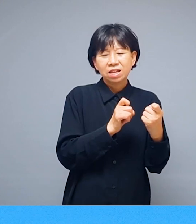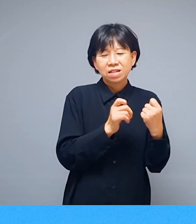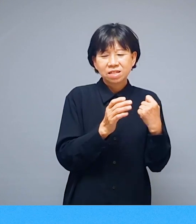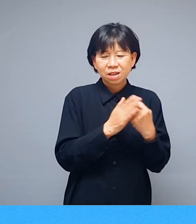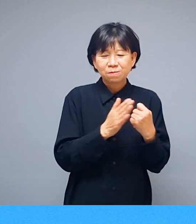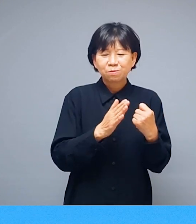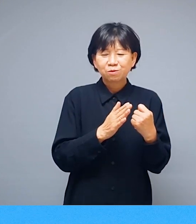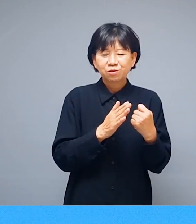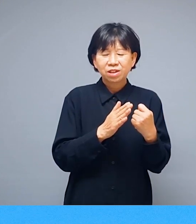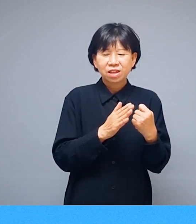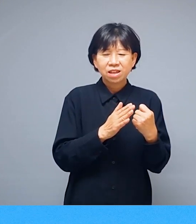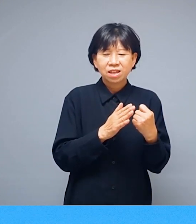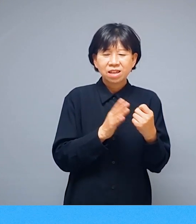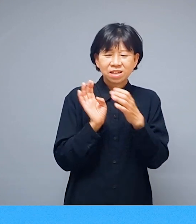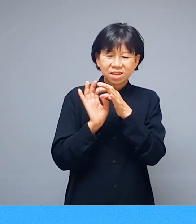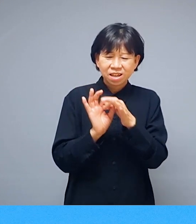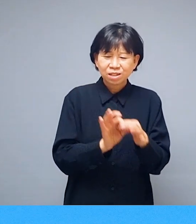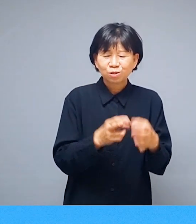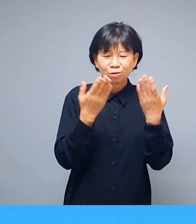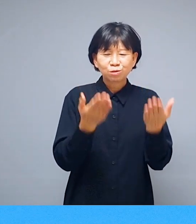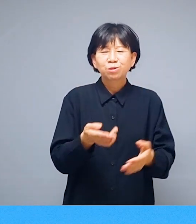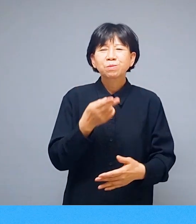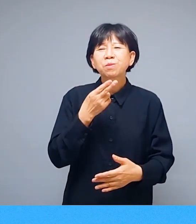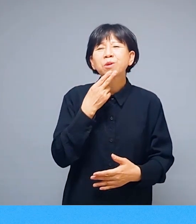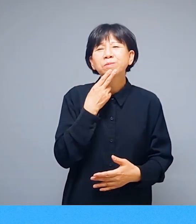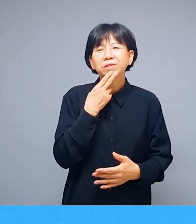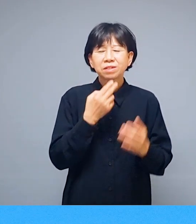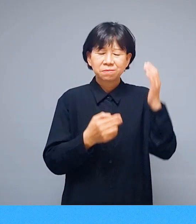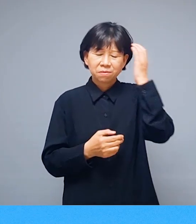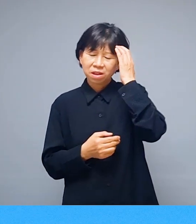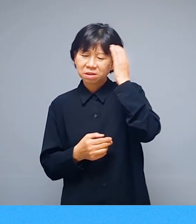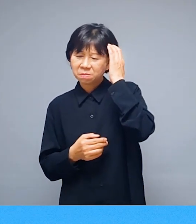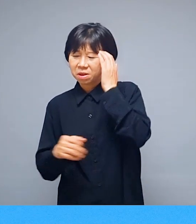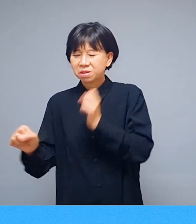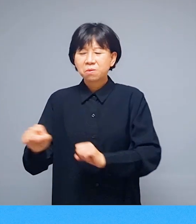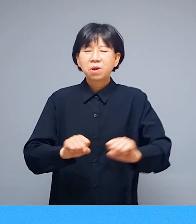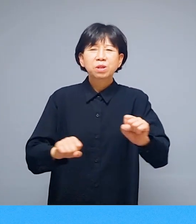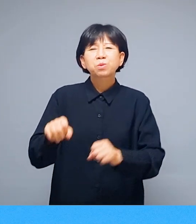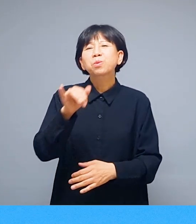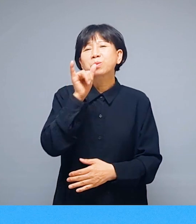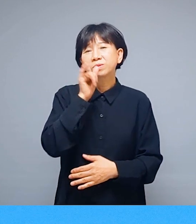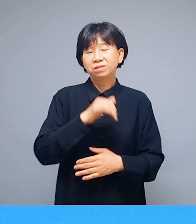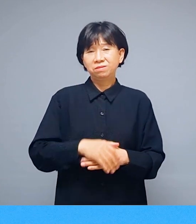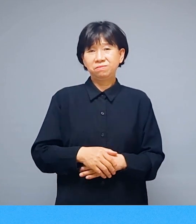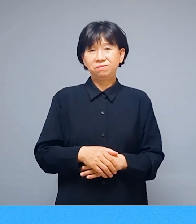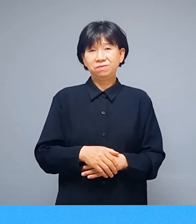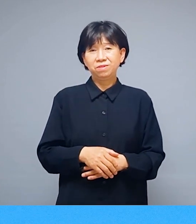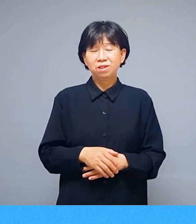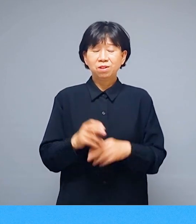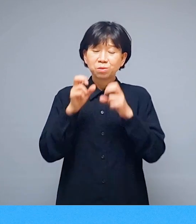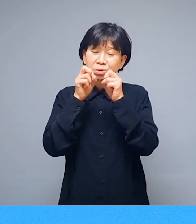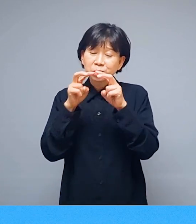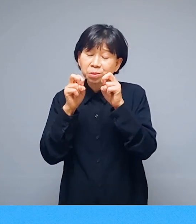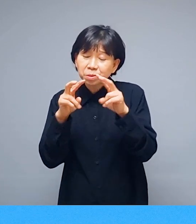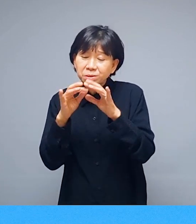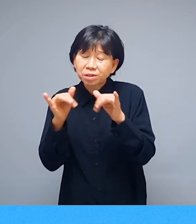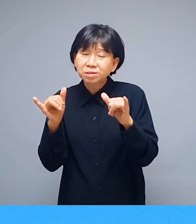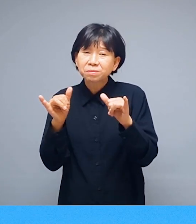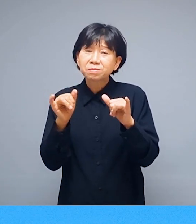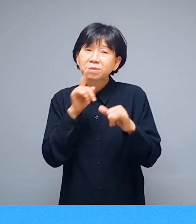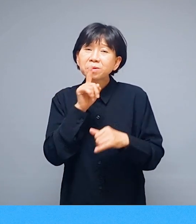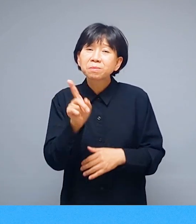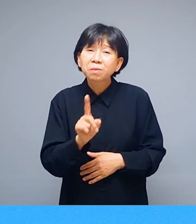않고 기도했다라고 이야기합니다. 성도 여러분, 지금은 눈에 띄는 봉사를 하지 못하고 계셔도